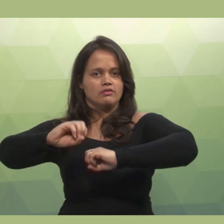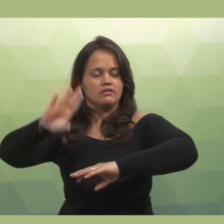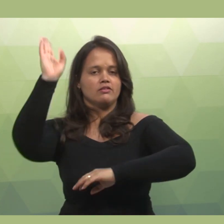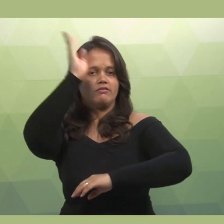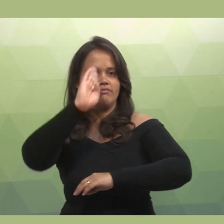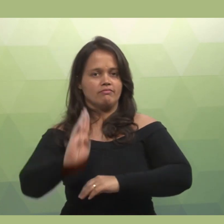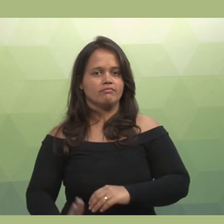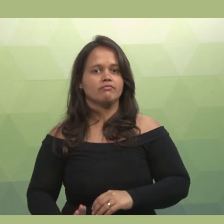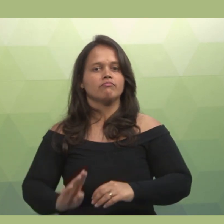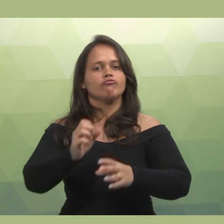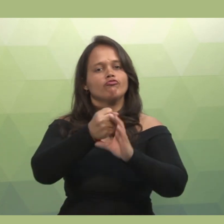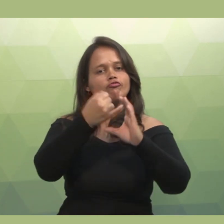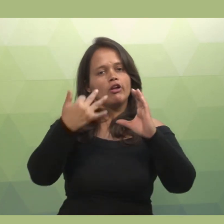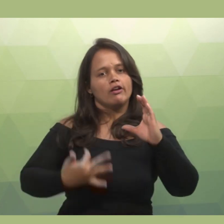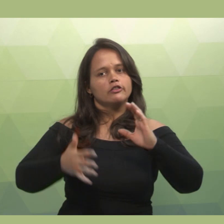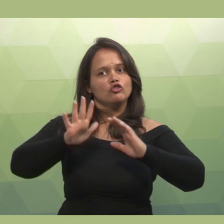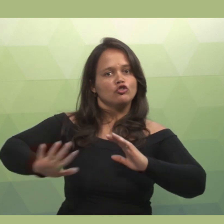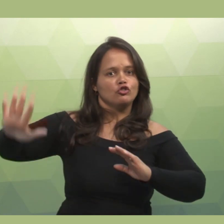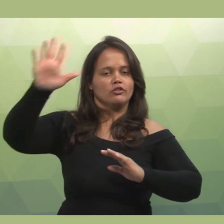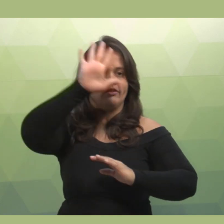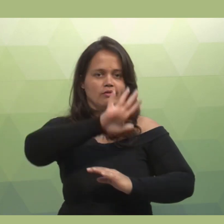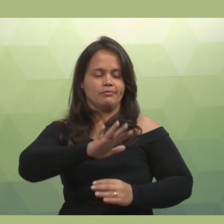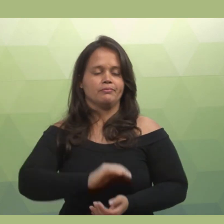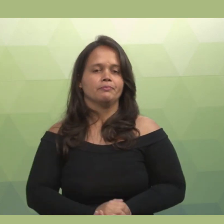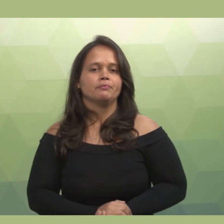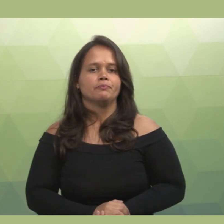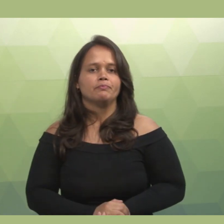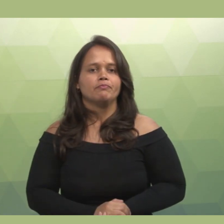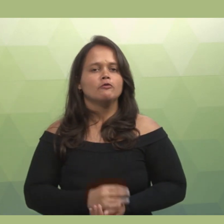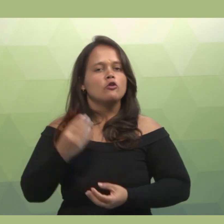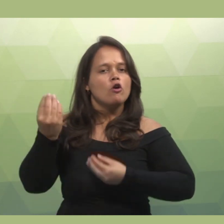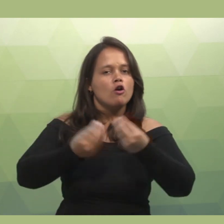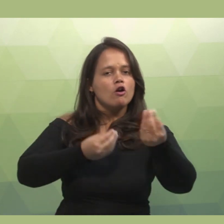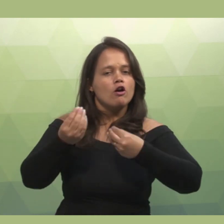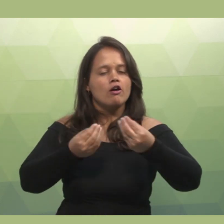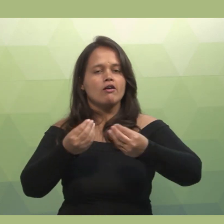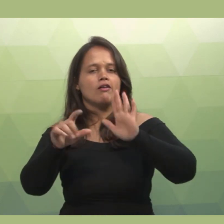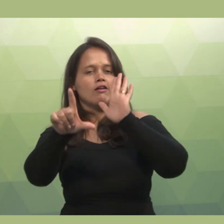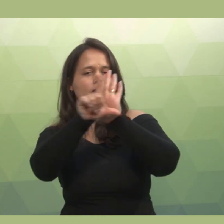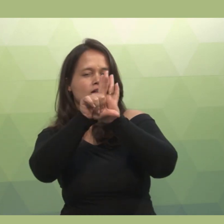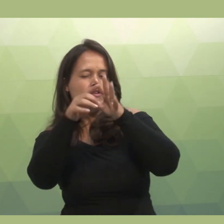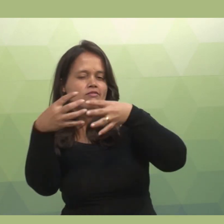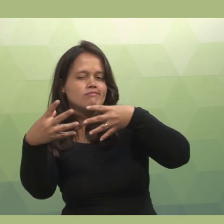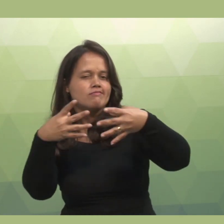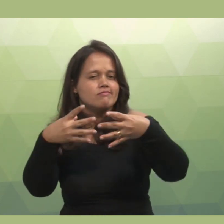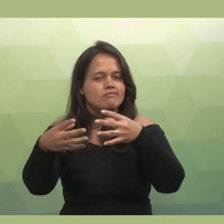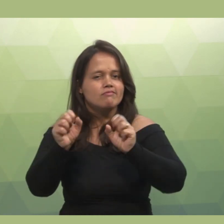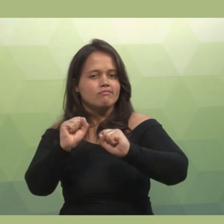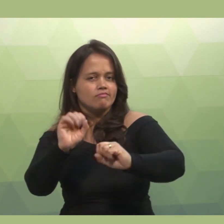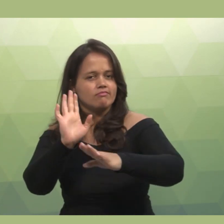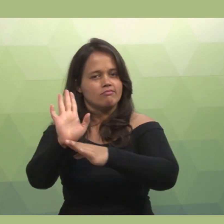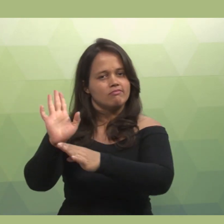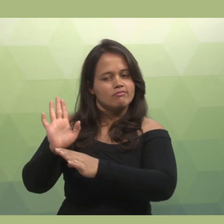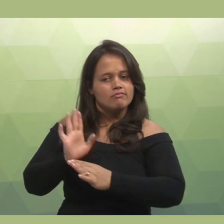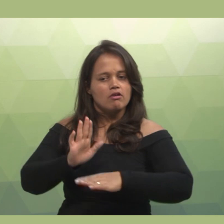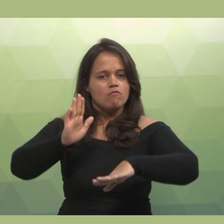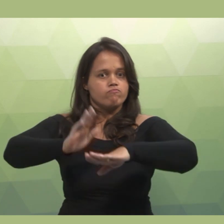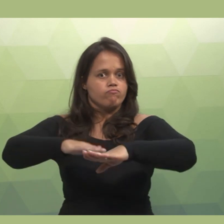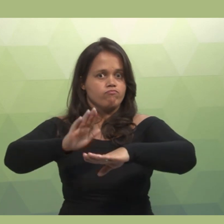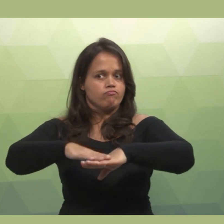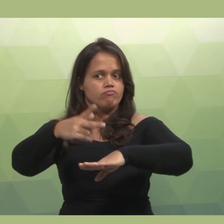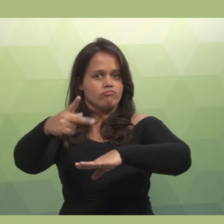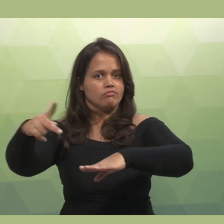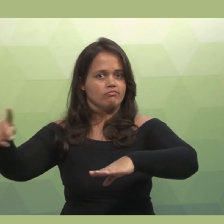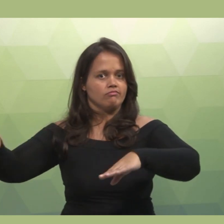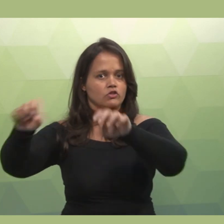Sistema Nacional Educacional Brasileiro e as suas características gerais, o caráter flexível da legislação educacional